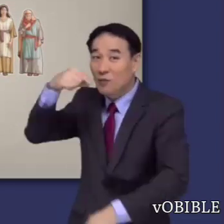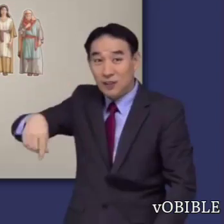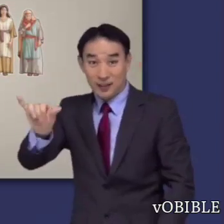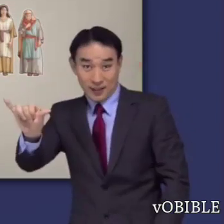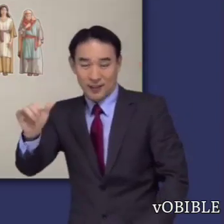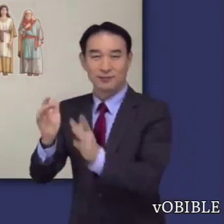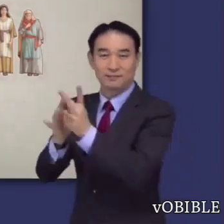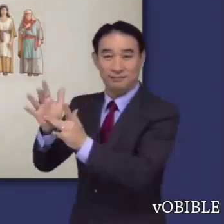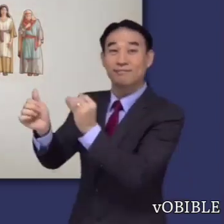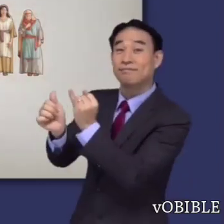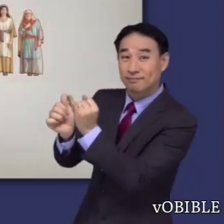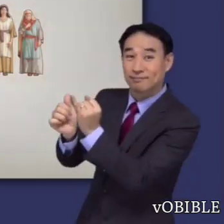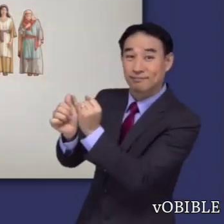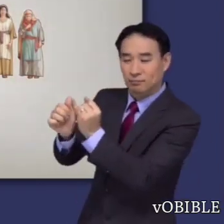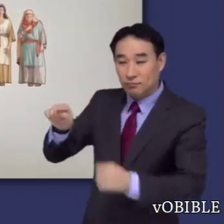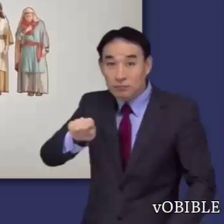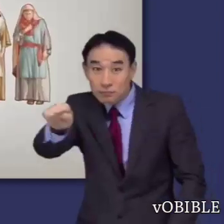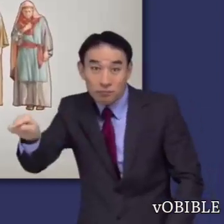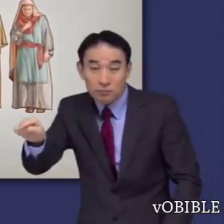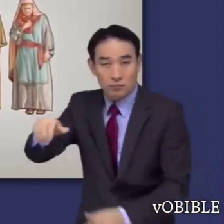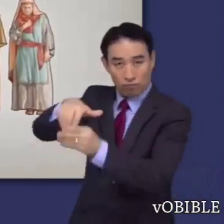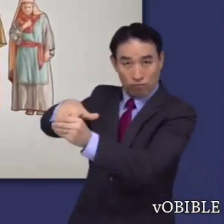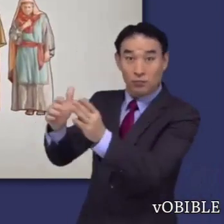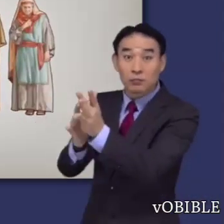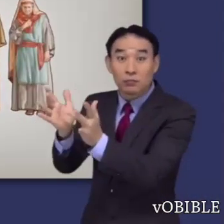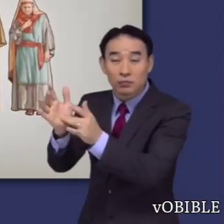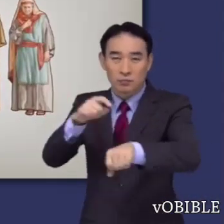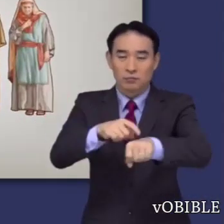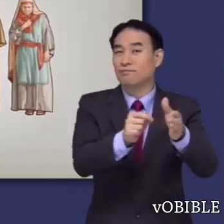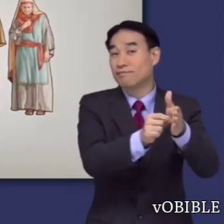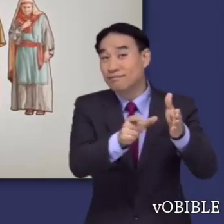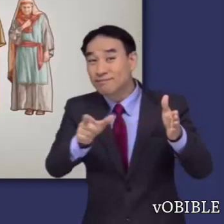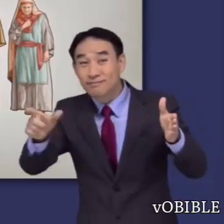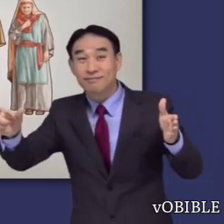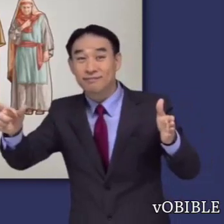的。他们很多人已经做基督徒很久了，但有